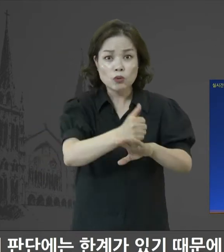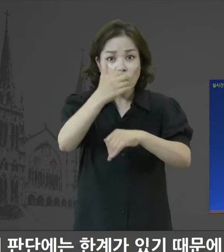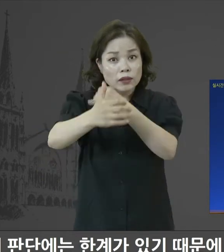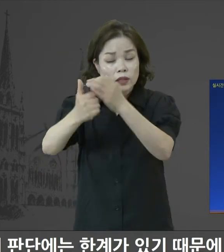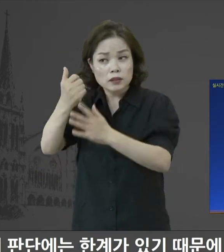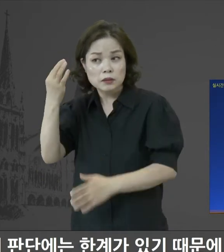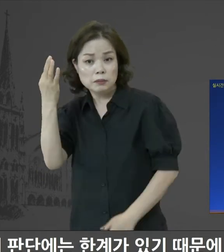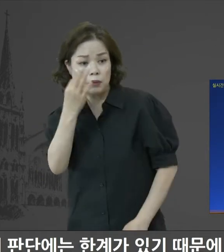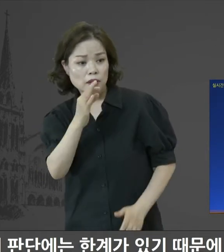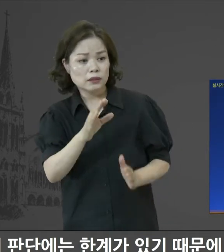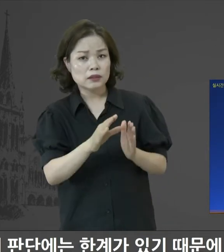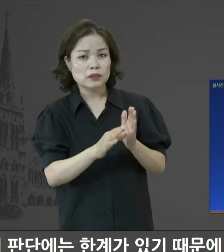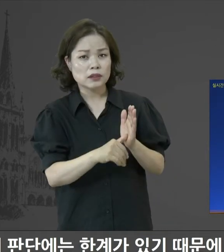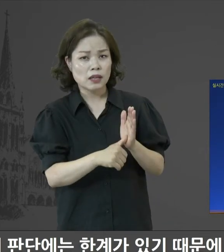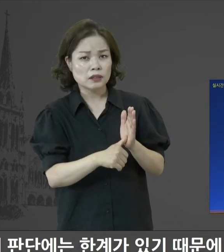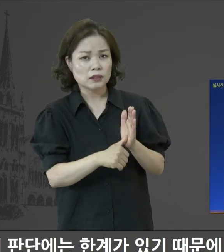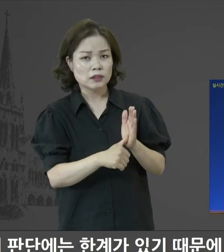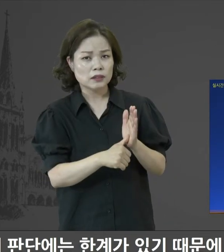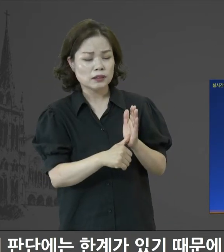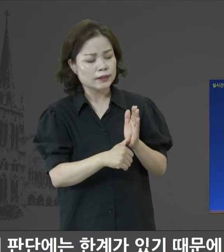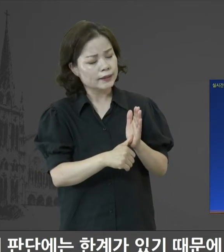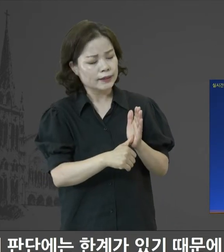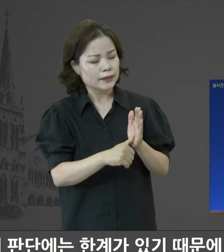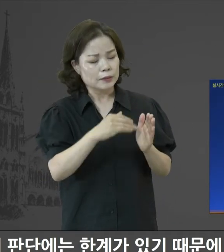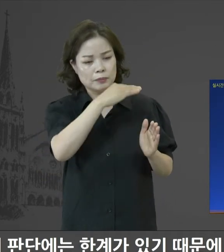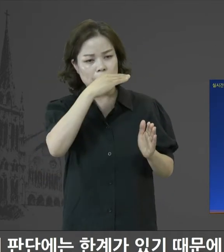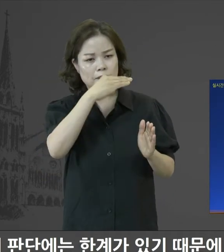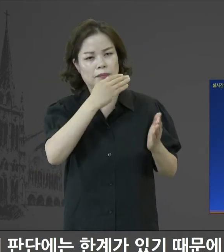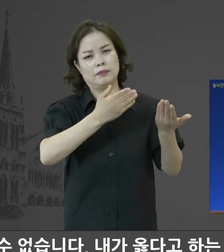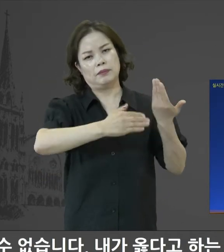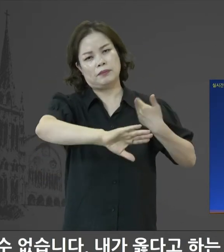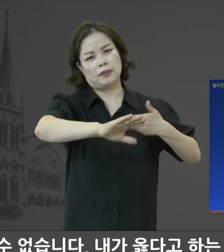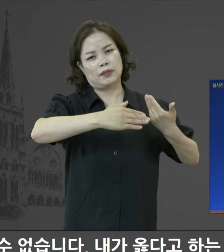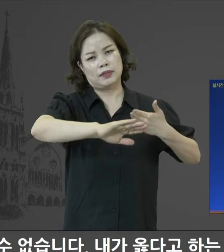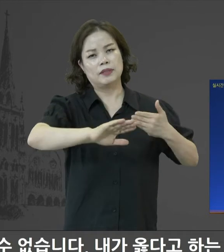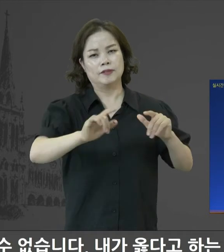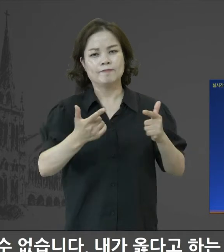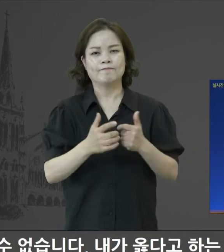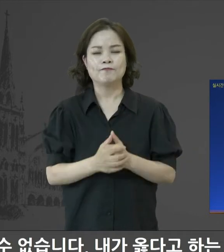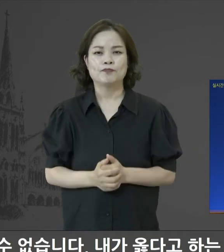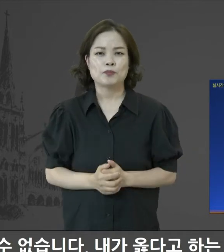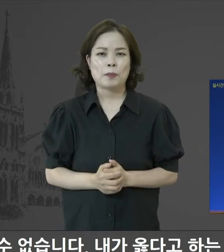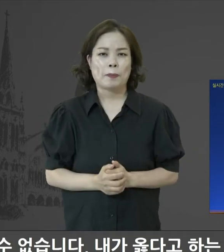하나님 보시기에는 옳지 않은 경우들이 왕왕 있게 됩니다.